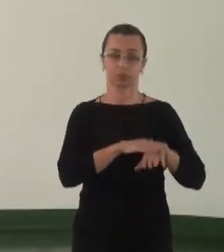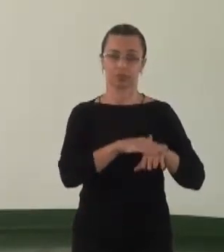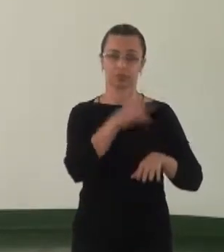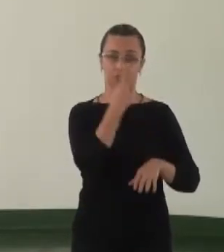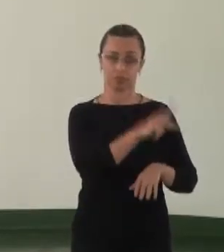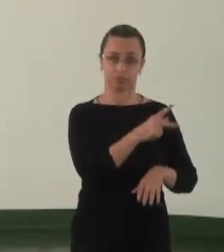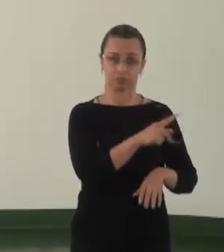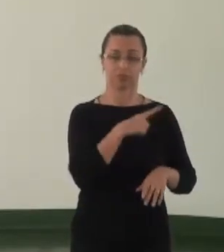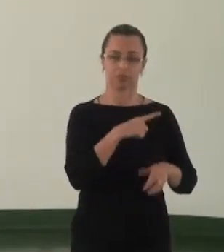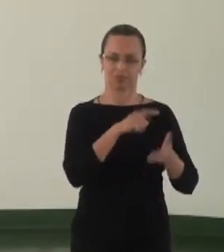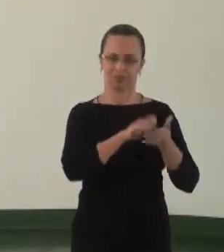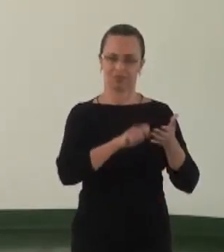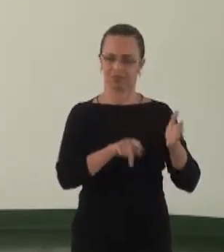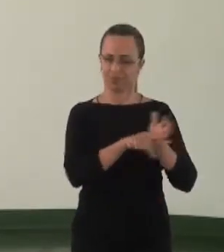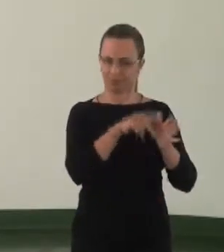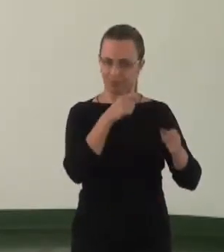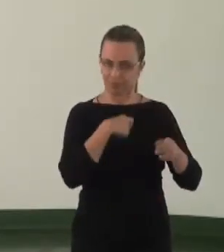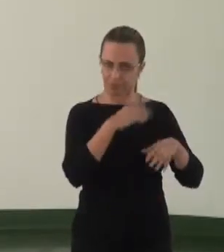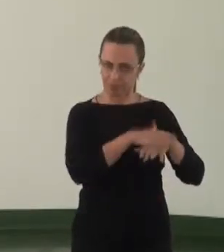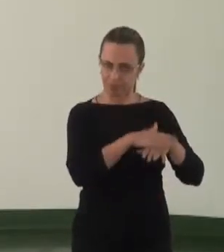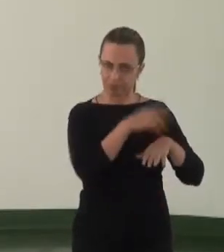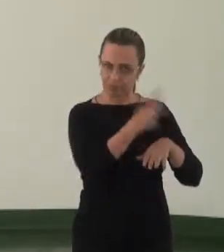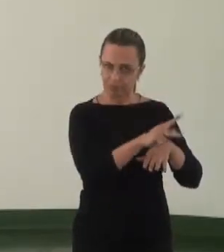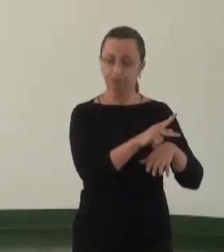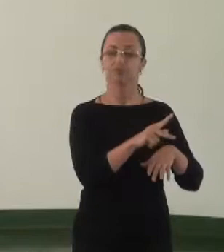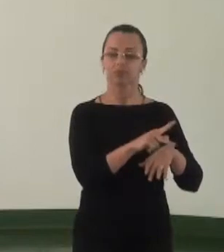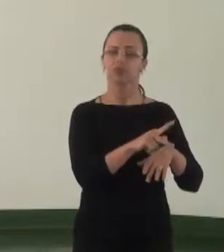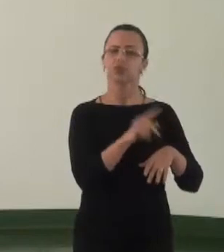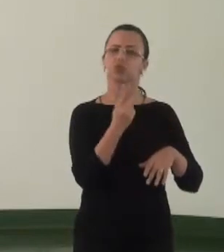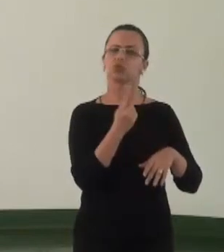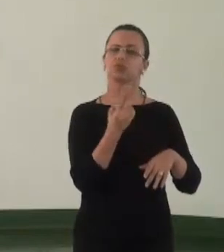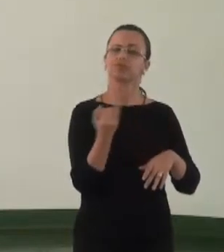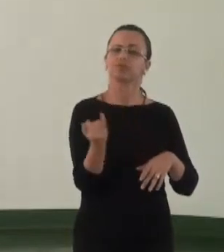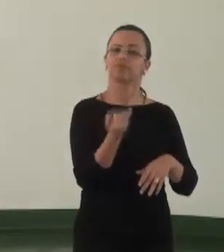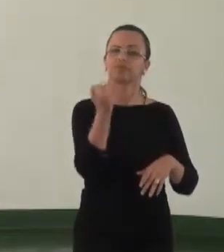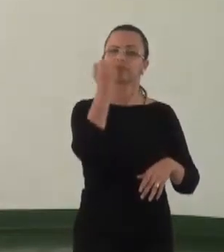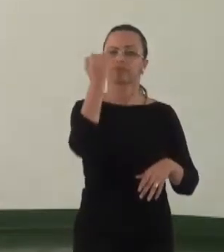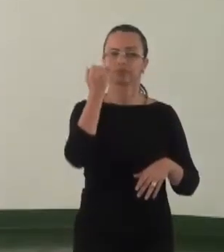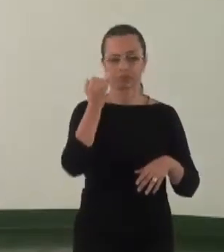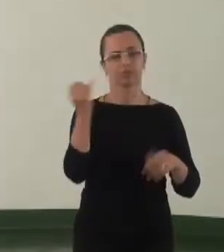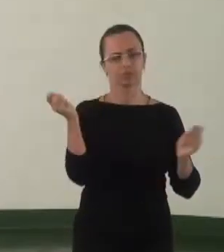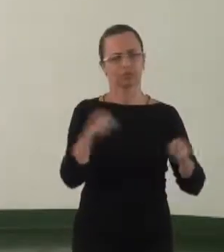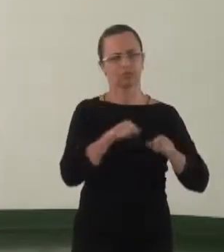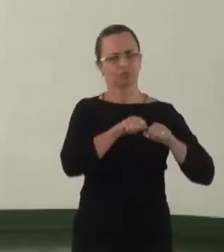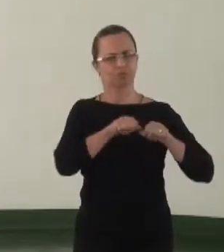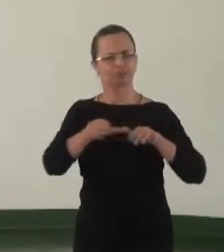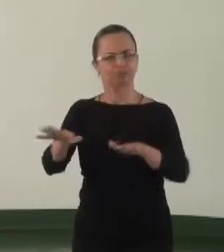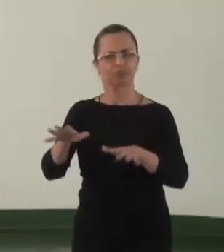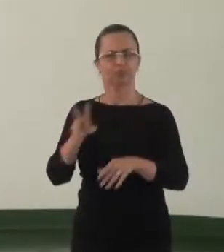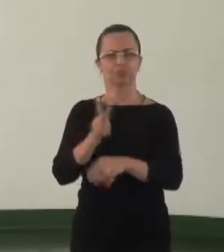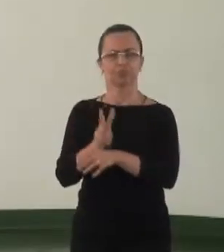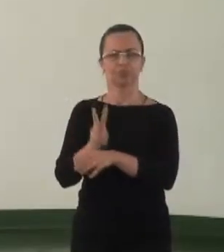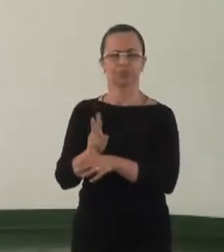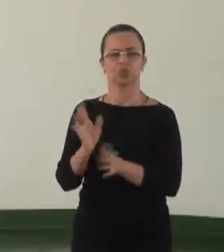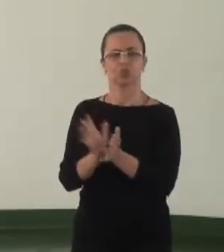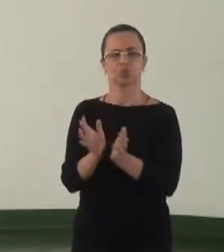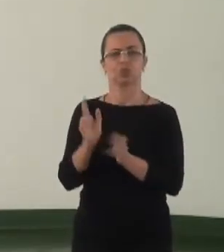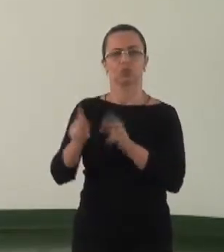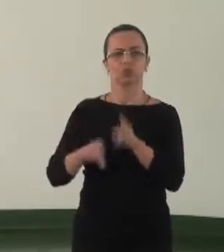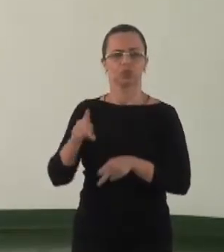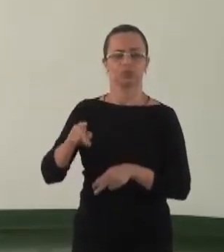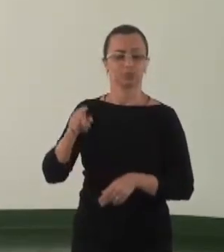constitucionalmente descrita, ela tem uma função importantíssima, mas que infelizmente abarca todos esses povos, ainda o povo negro, que constitui